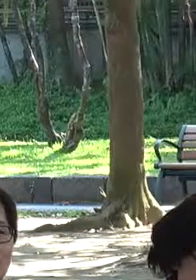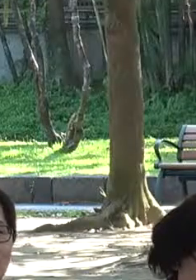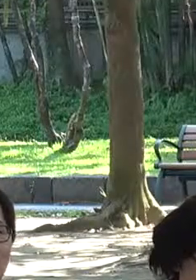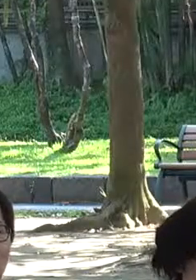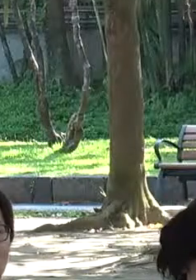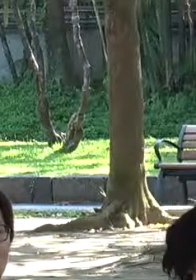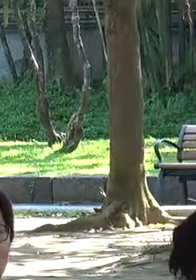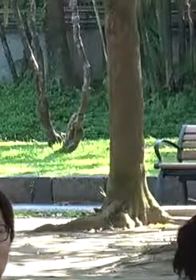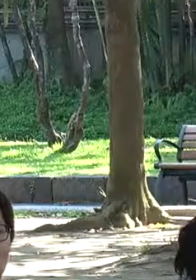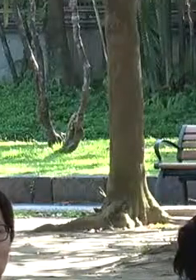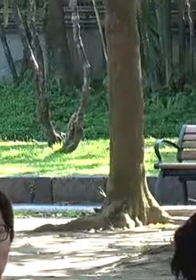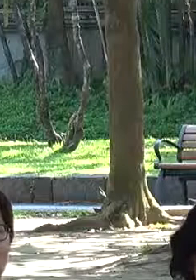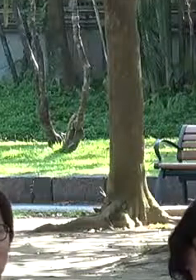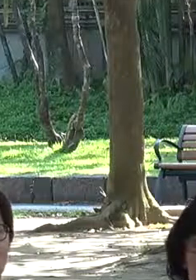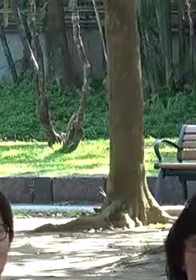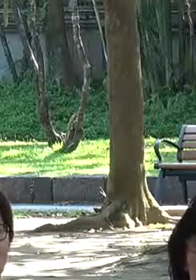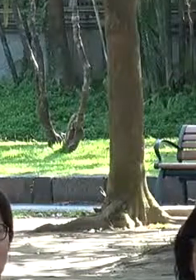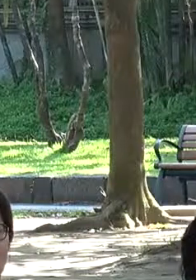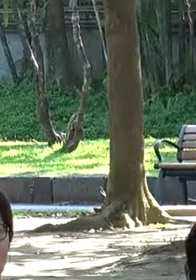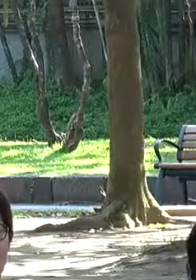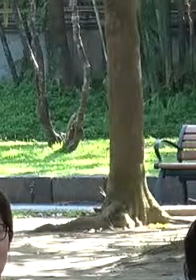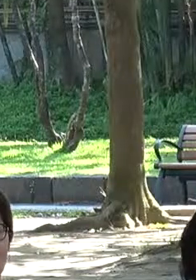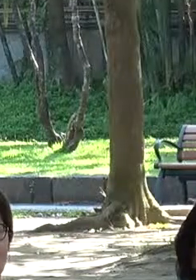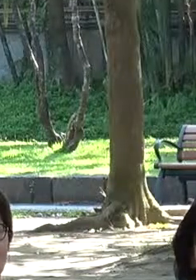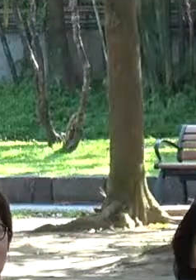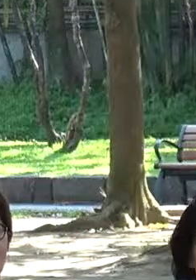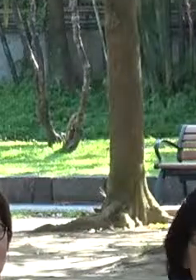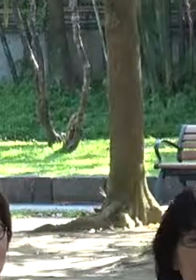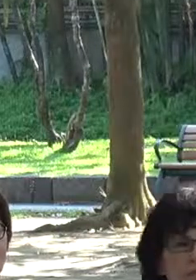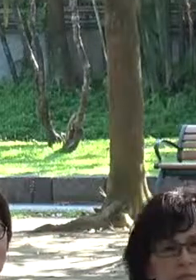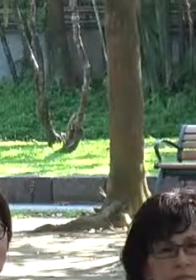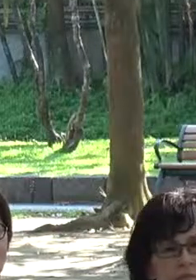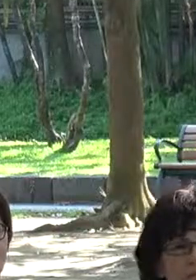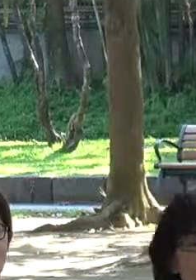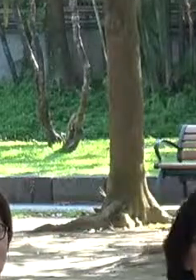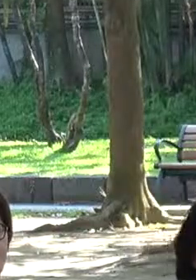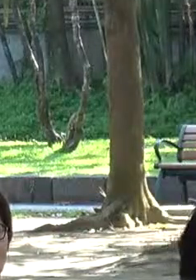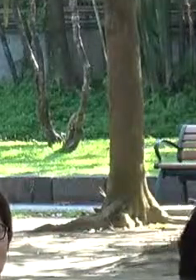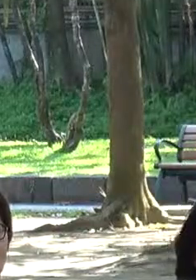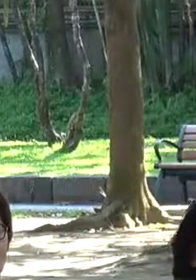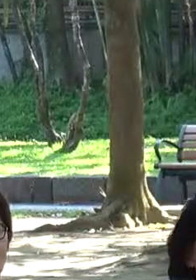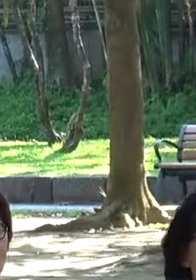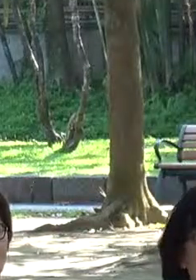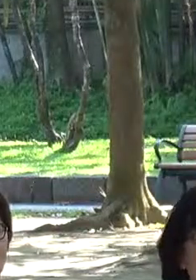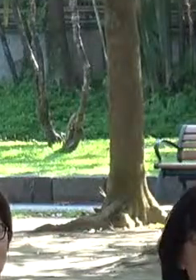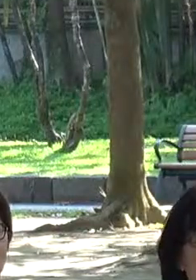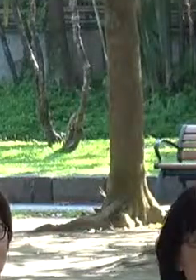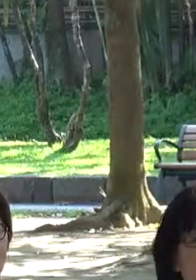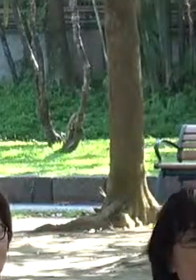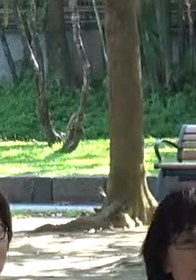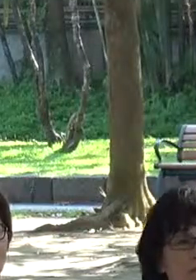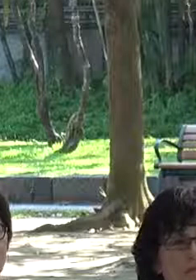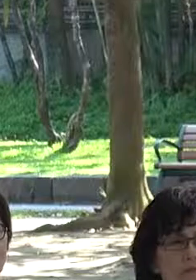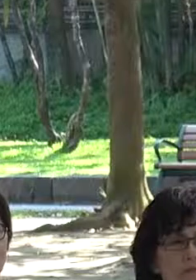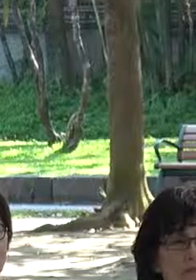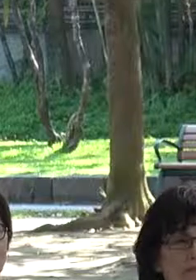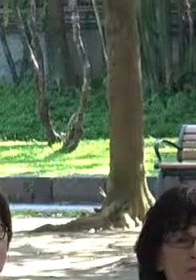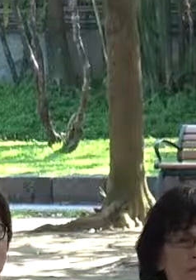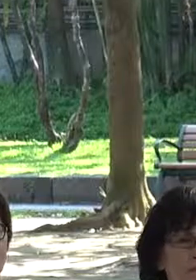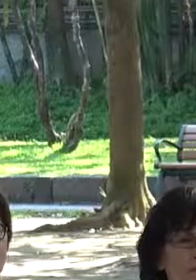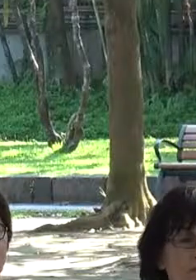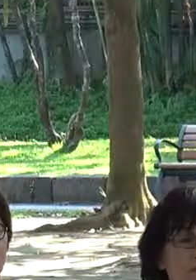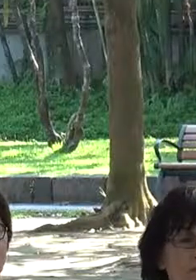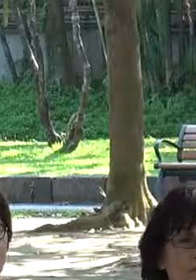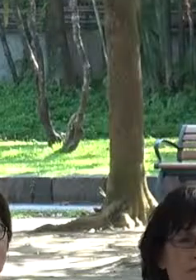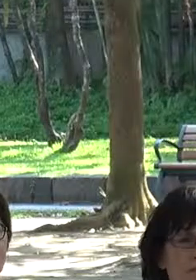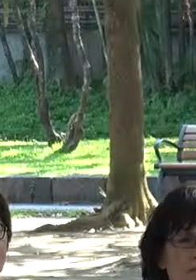感谢北门教会、毕加教会、完美教会、手语教会为阮所献好